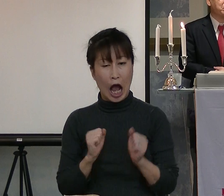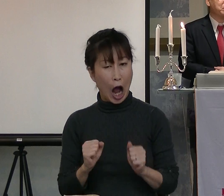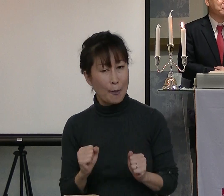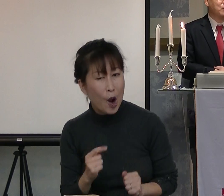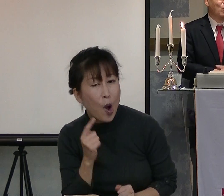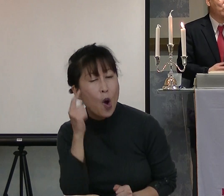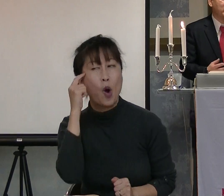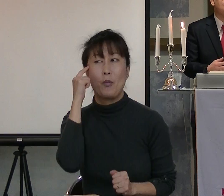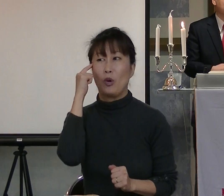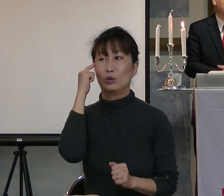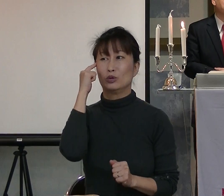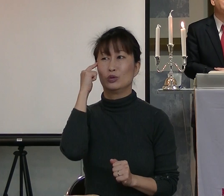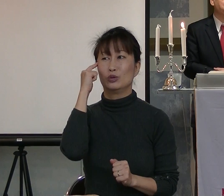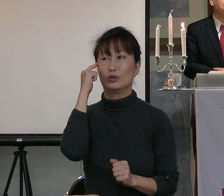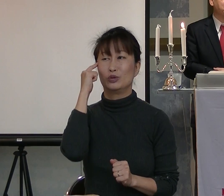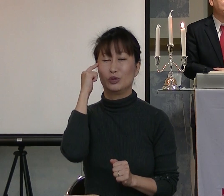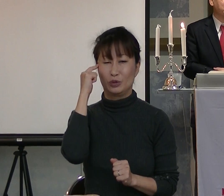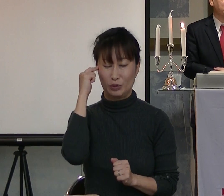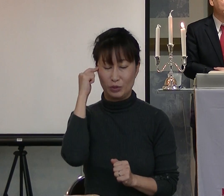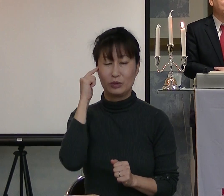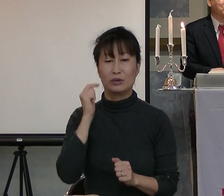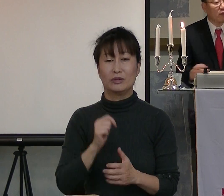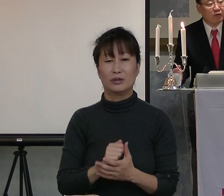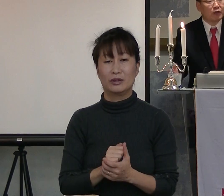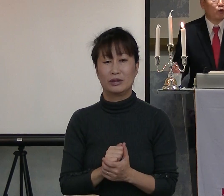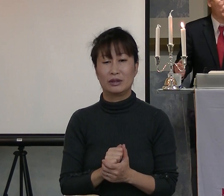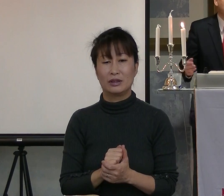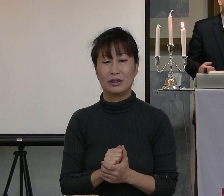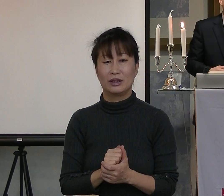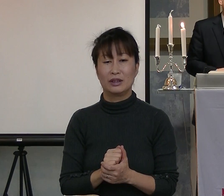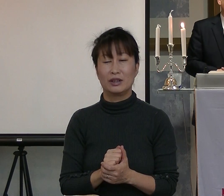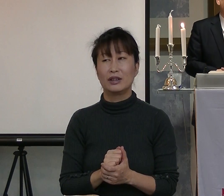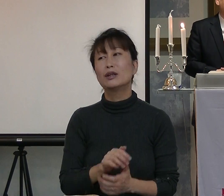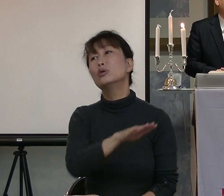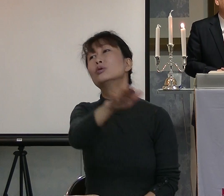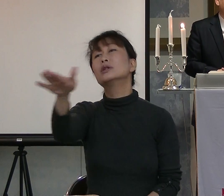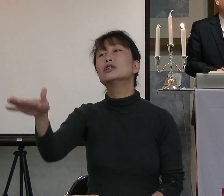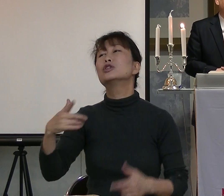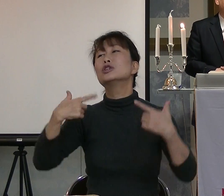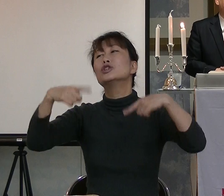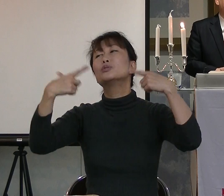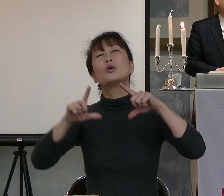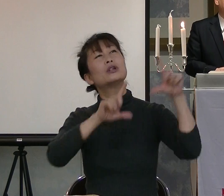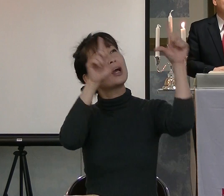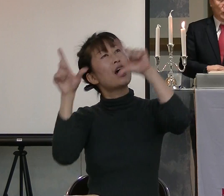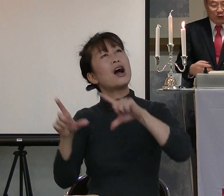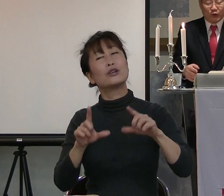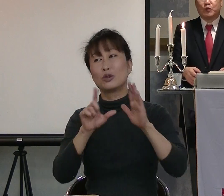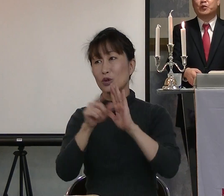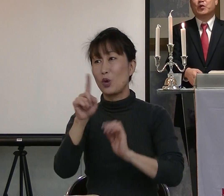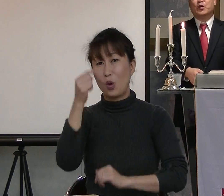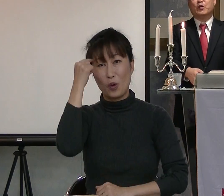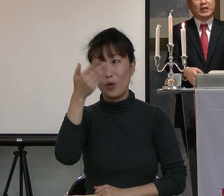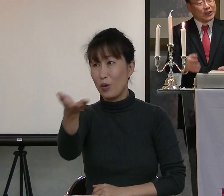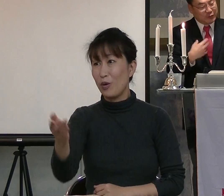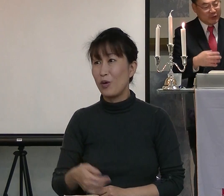うと思うんですね。普段はどうですか？うちの子供も私も